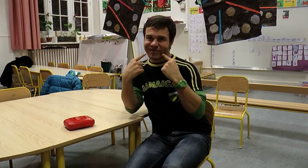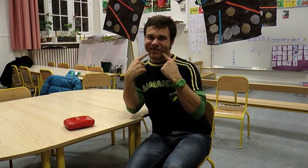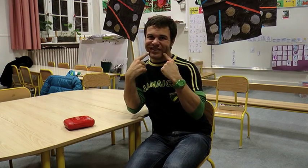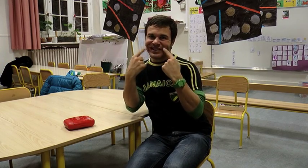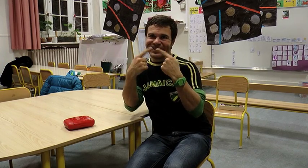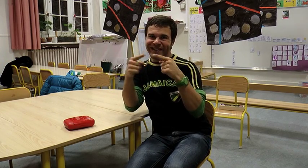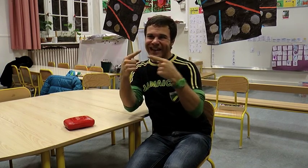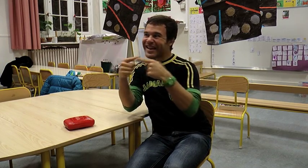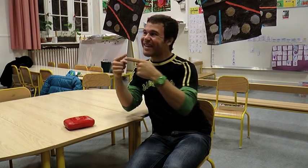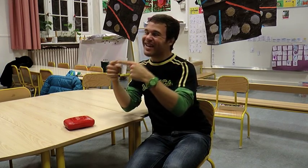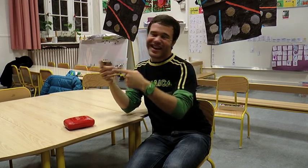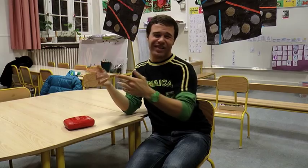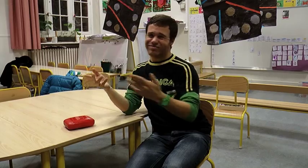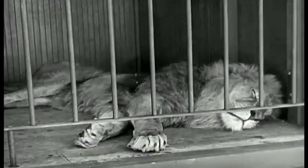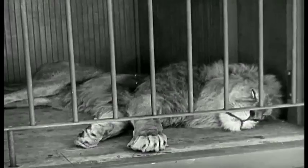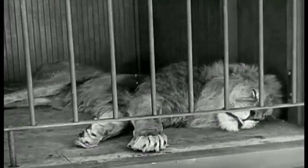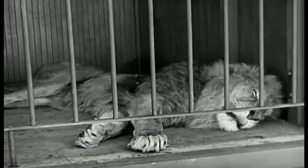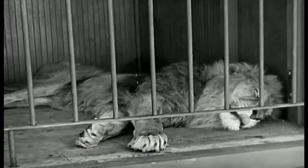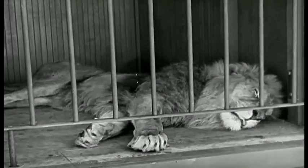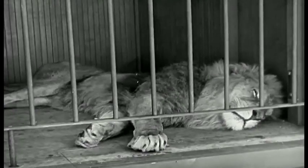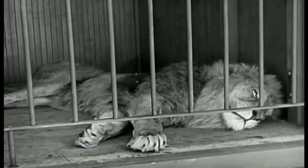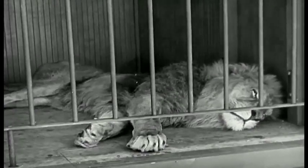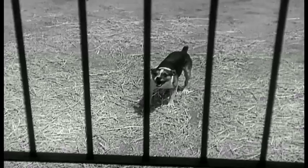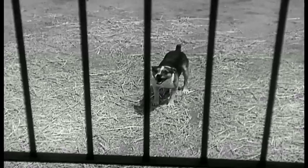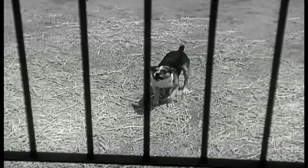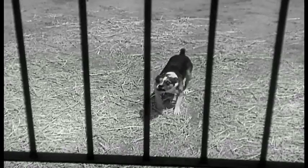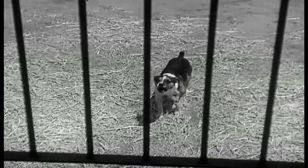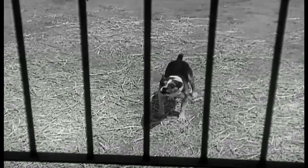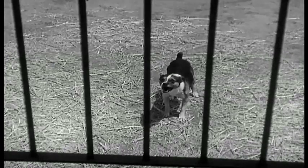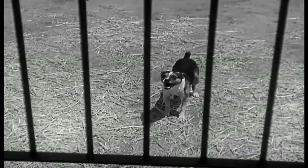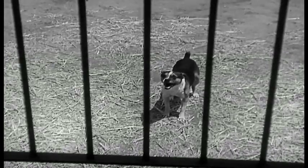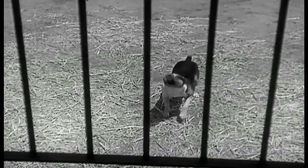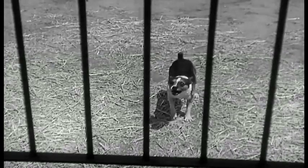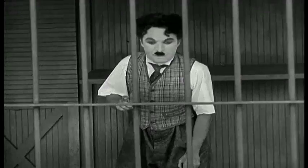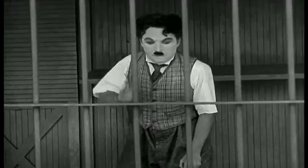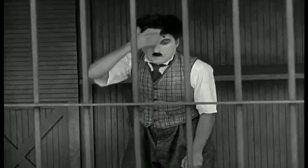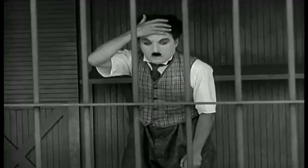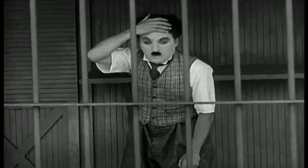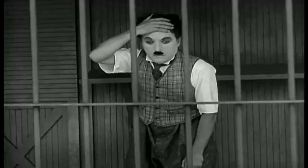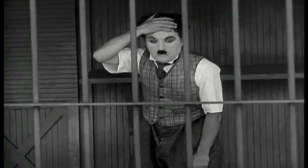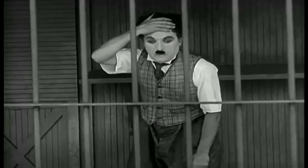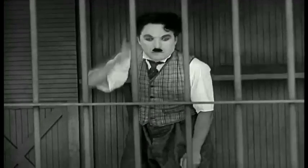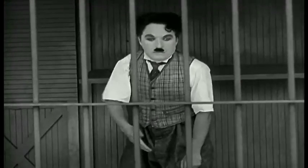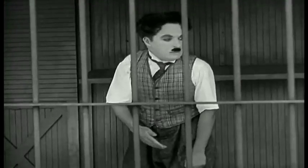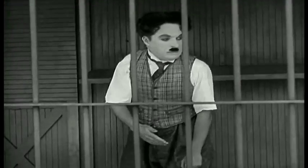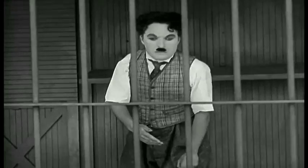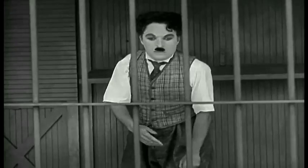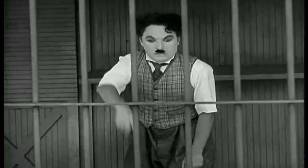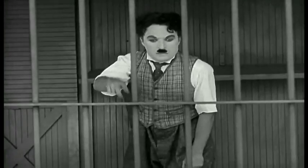et donc du coup, avec le visage, ça va changer le sens de la phrase. L'expression est très importante en langue des signes. Mais s'il n'y a pas